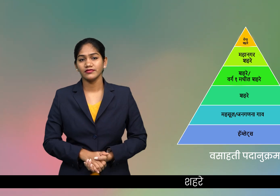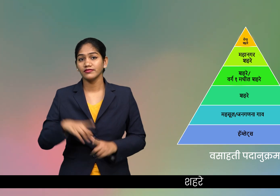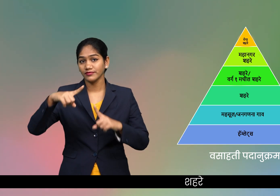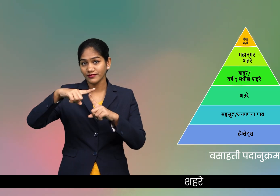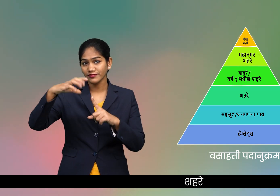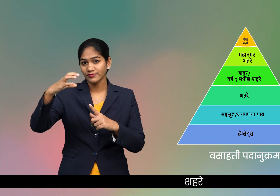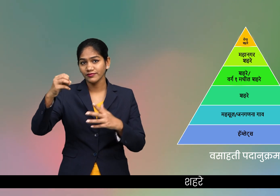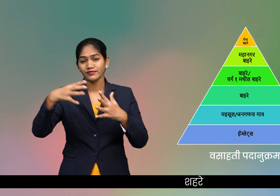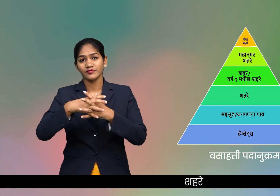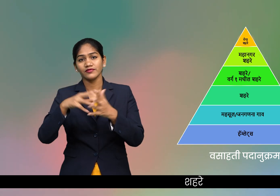शहरे